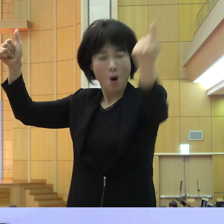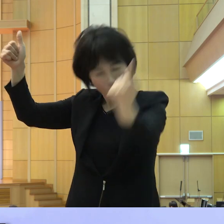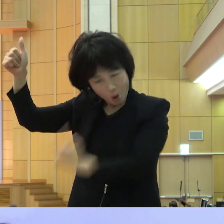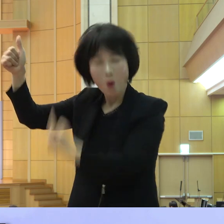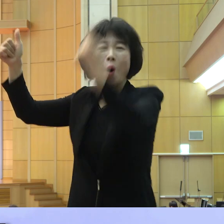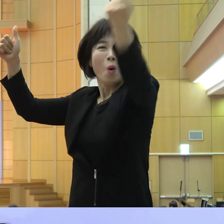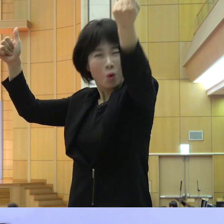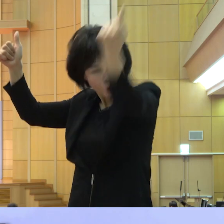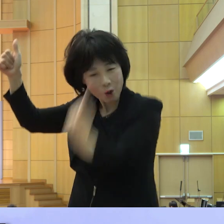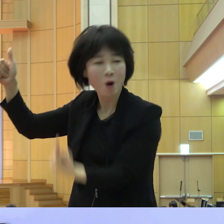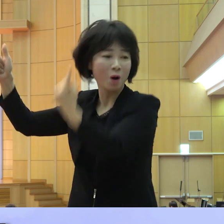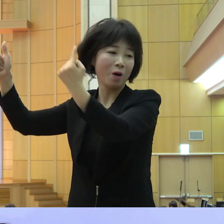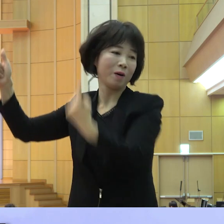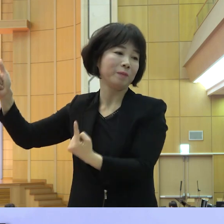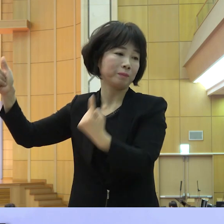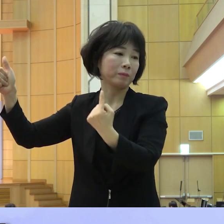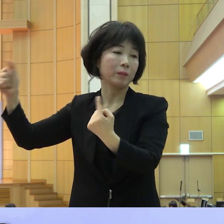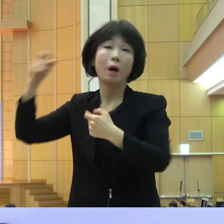예수께로 오시오,